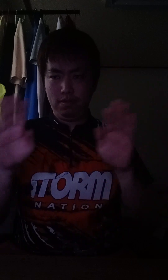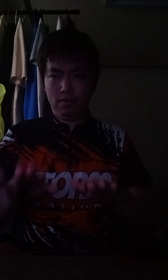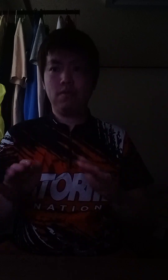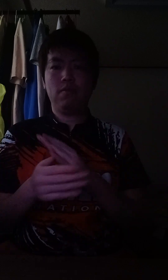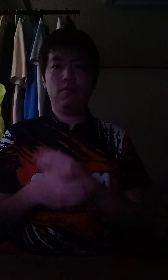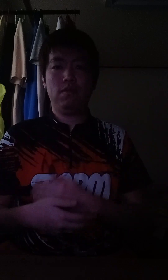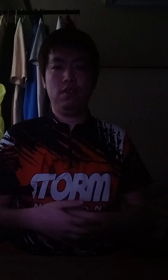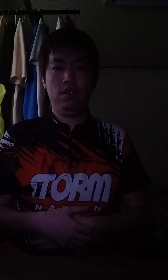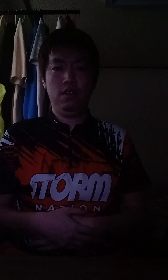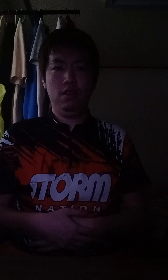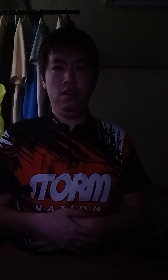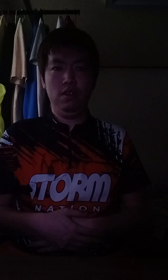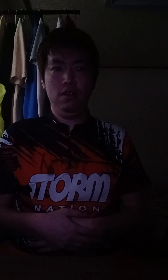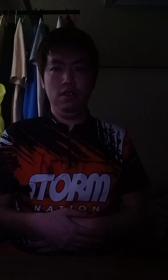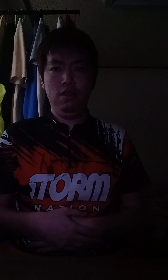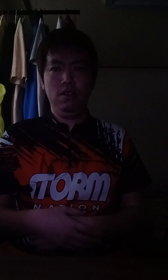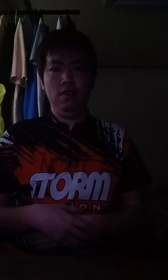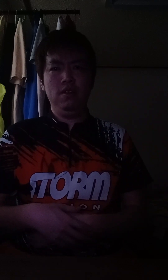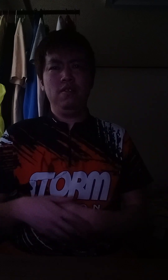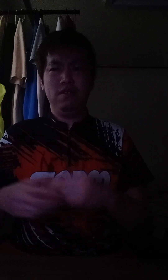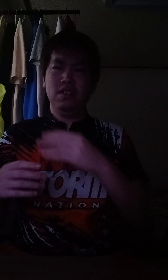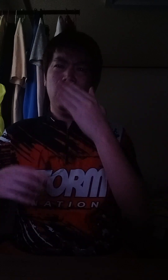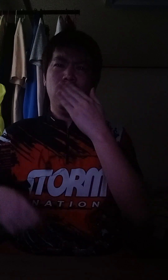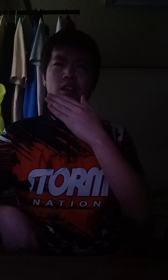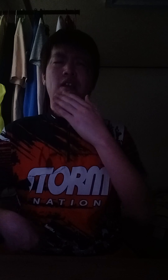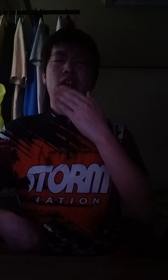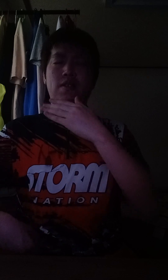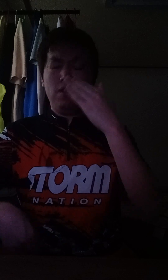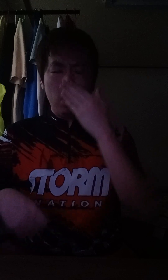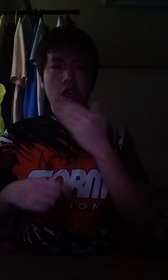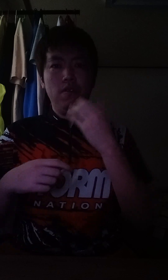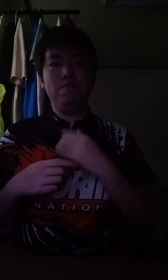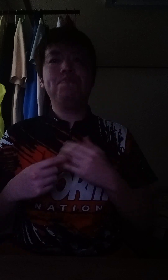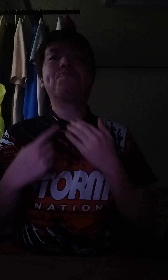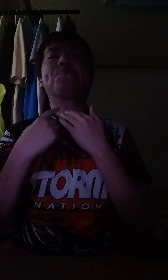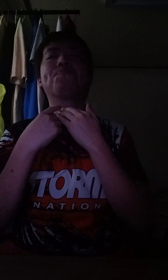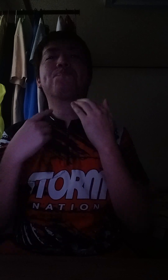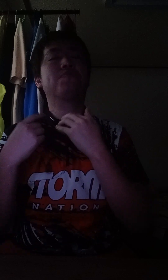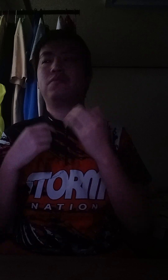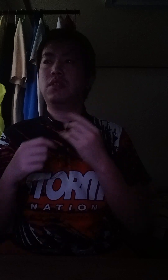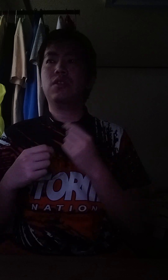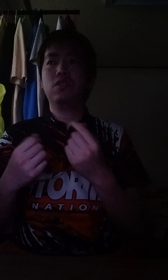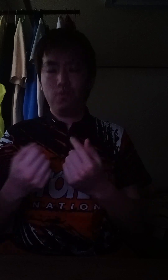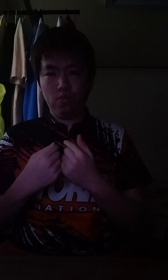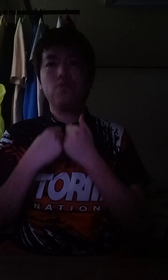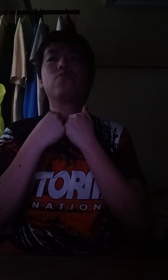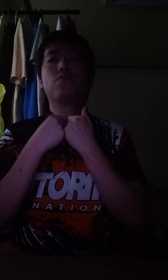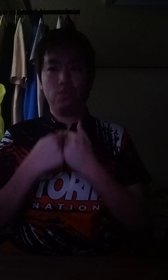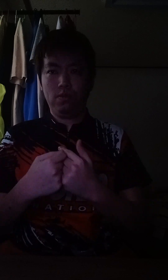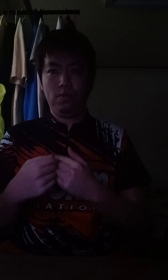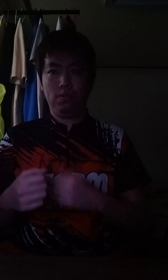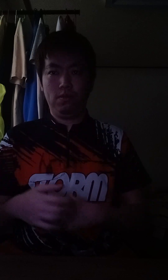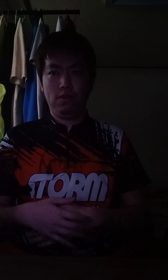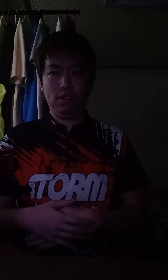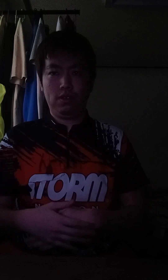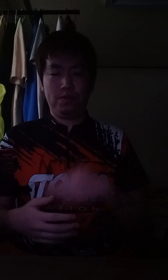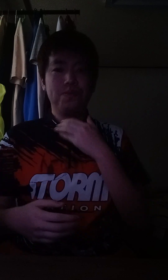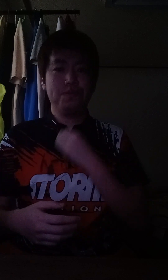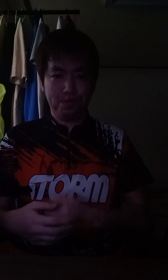제가 식사 승현이는 쓴 약이 익숙한 듯 힘든 내색 한 번 없이 꿀꺽 삼켜버리는데요.